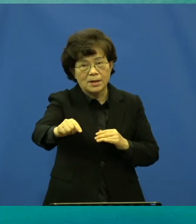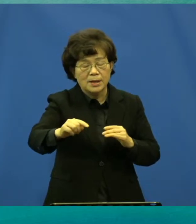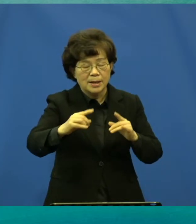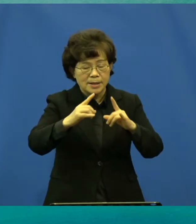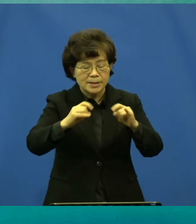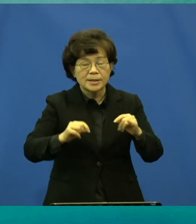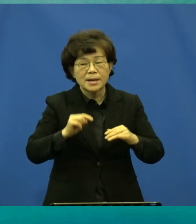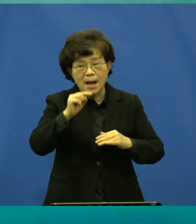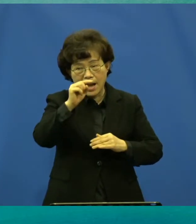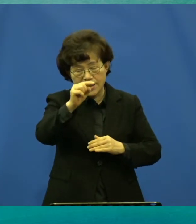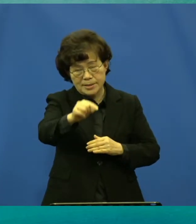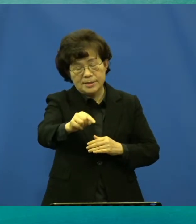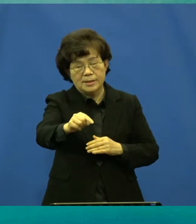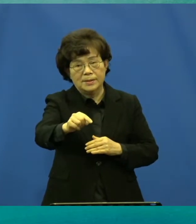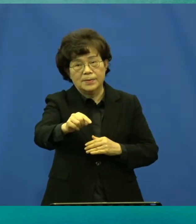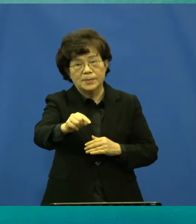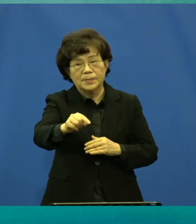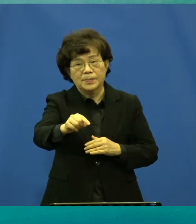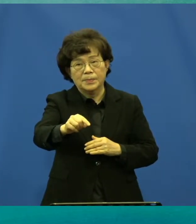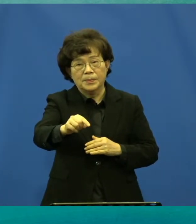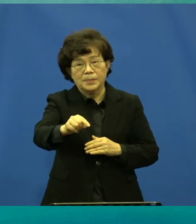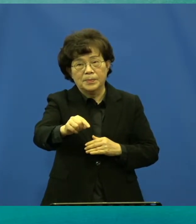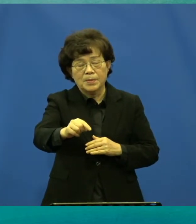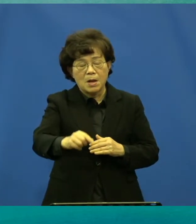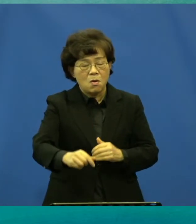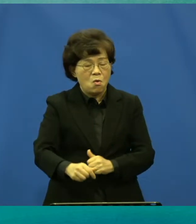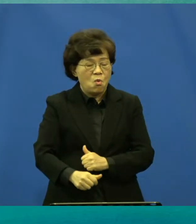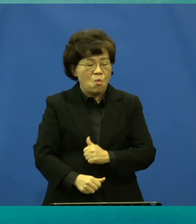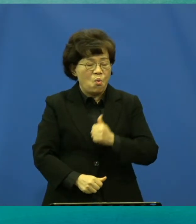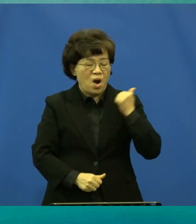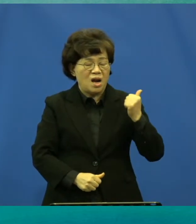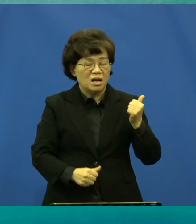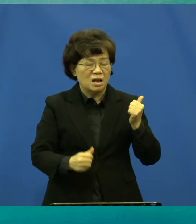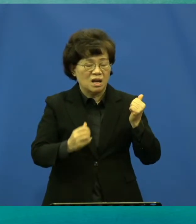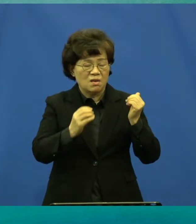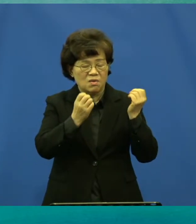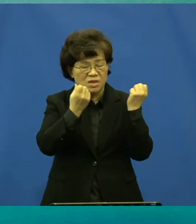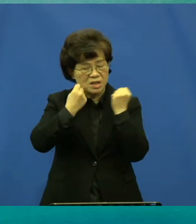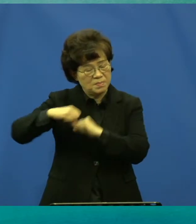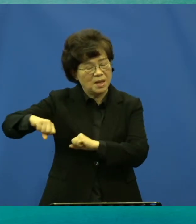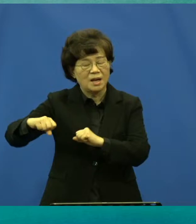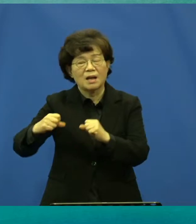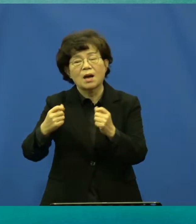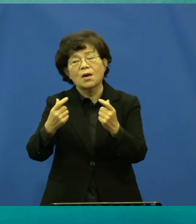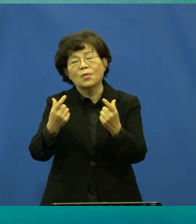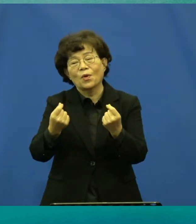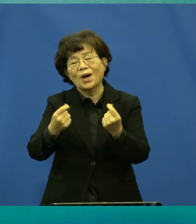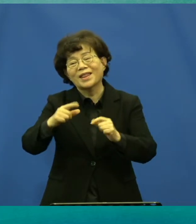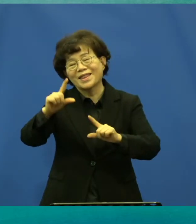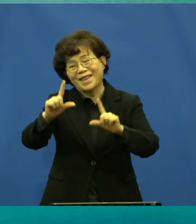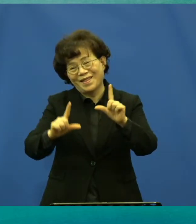나갔어요. 마치 화가 나가지고 집을 뛰쳐나간 것과 같은 행동.